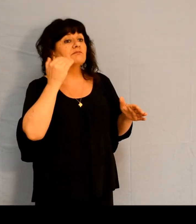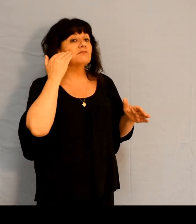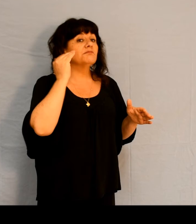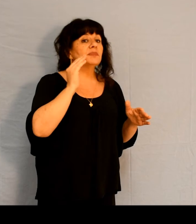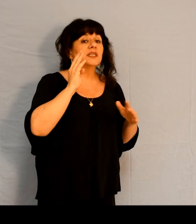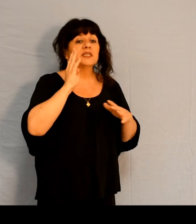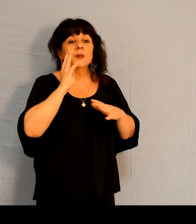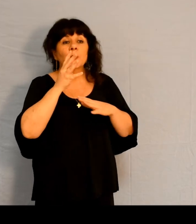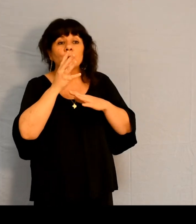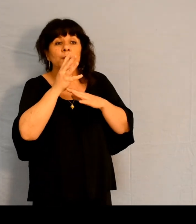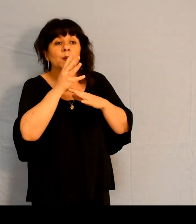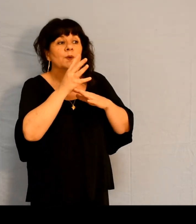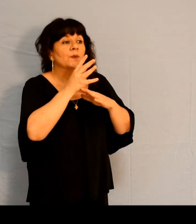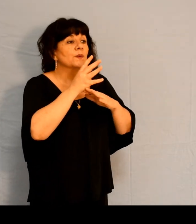la ville. »